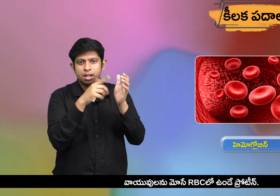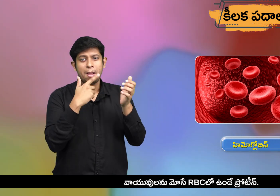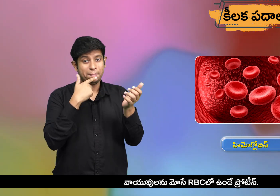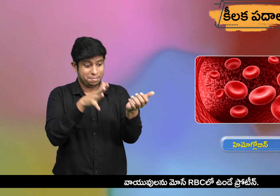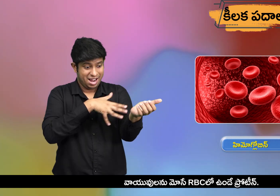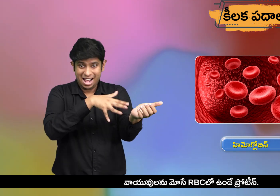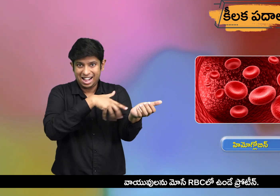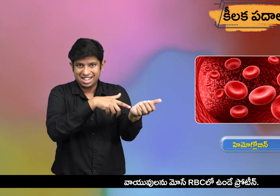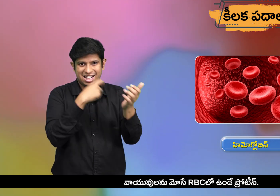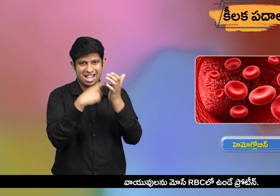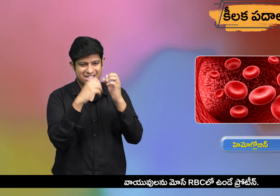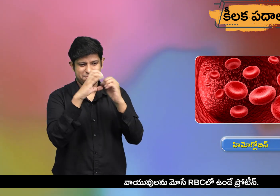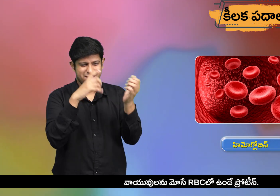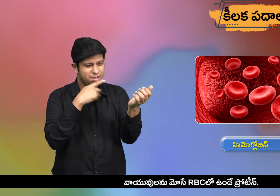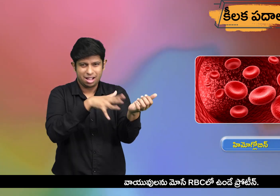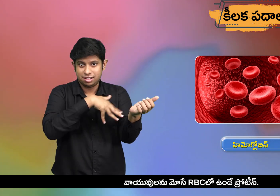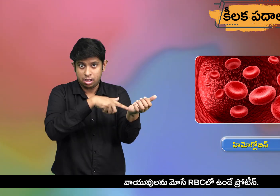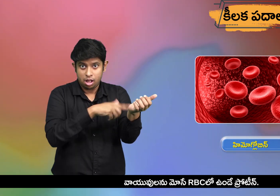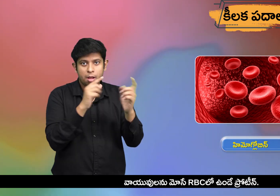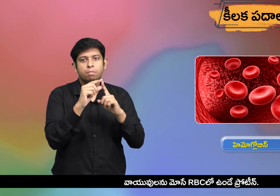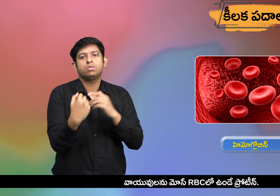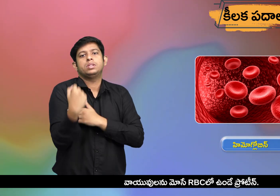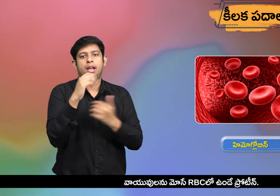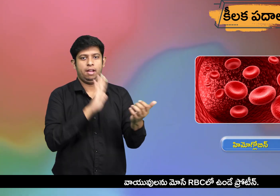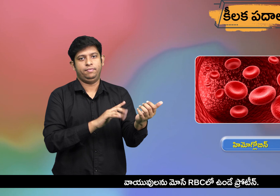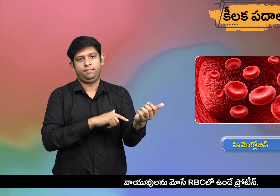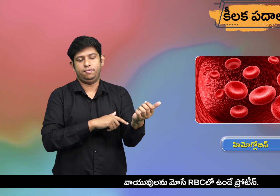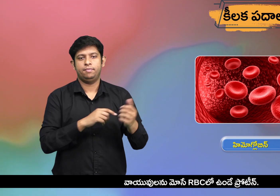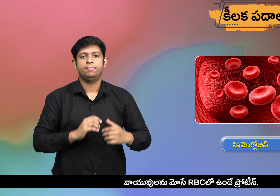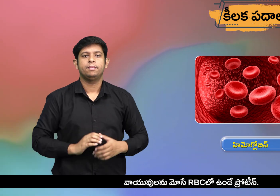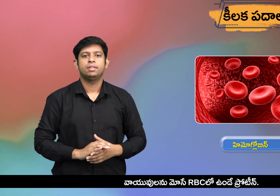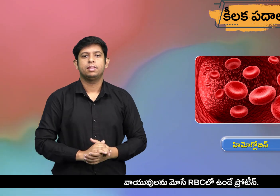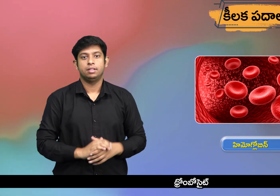వాయువులను మోసే ఆర్బీసీలో ఉండే ప్రోటీన్.